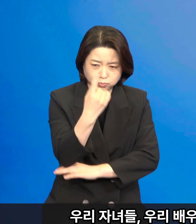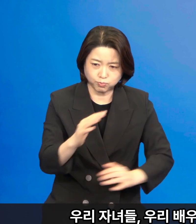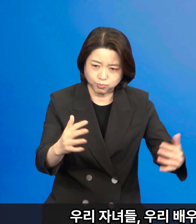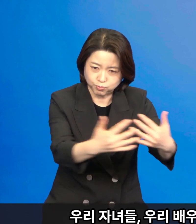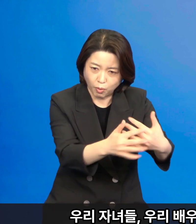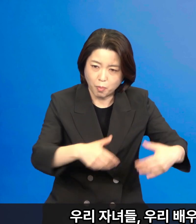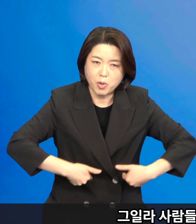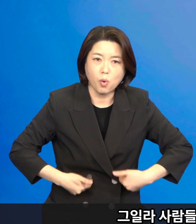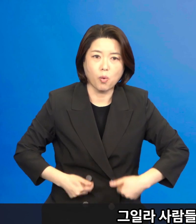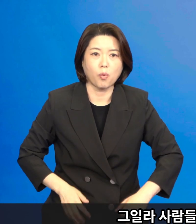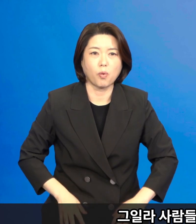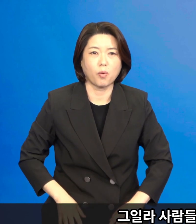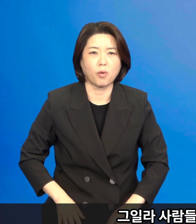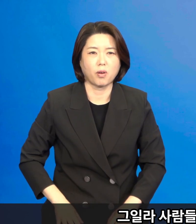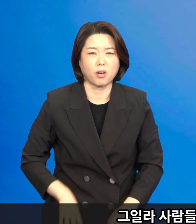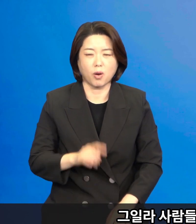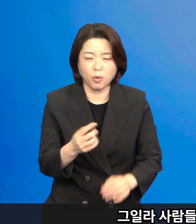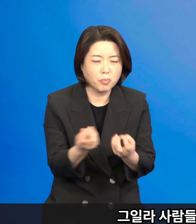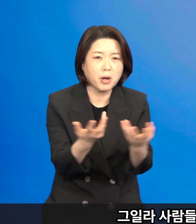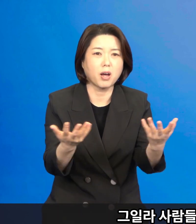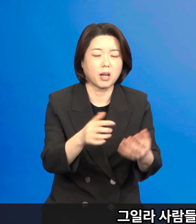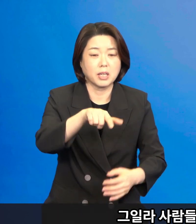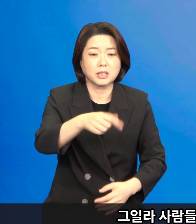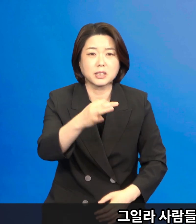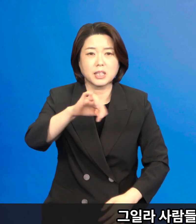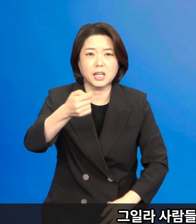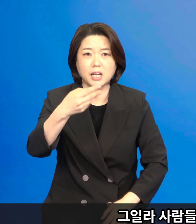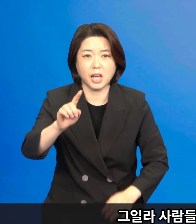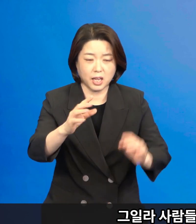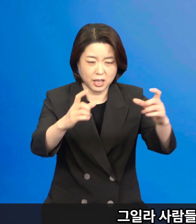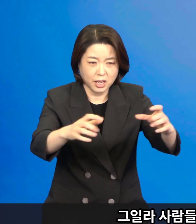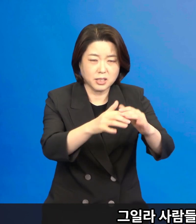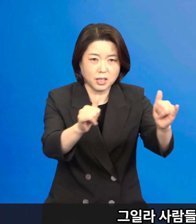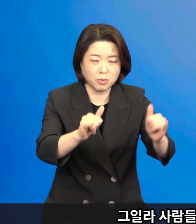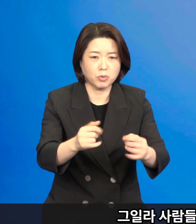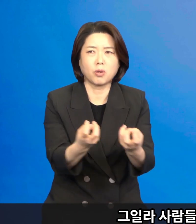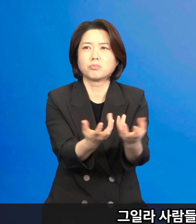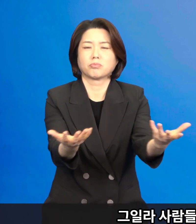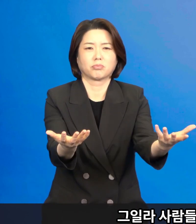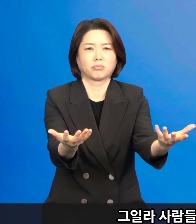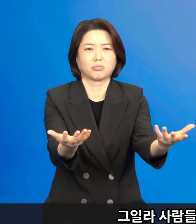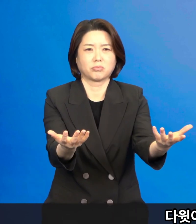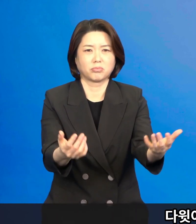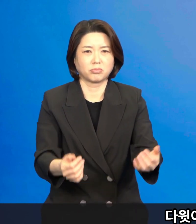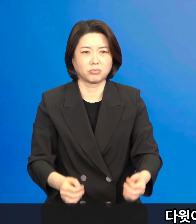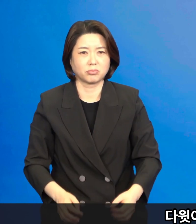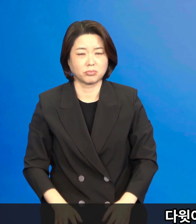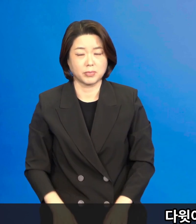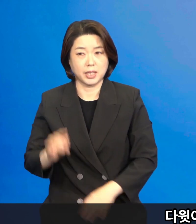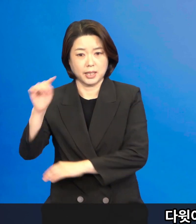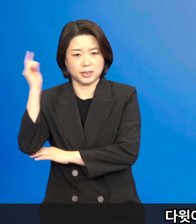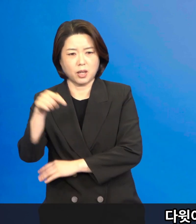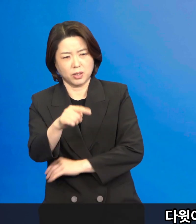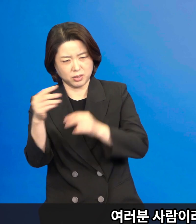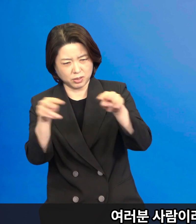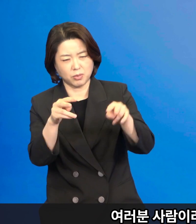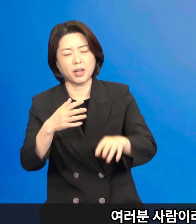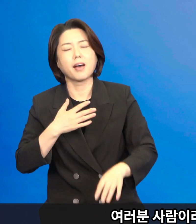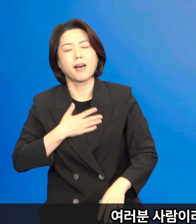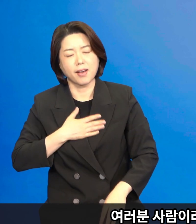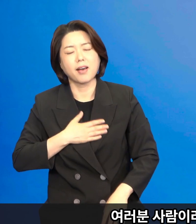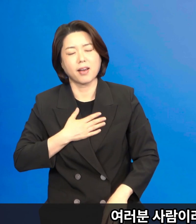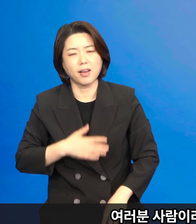않겠어? 여러분, 그러니까 그일라 사람들도 어쩔 수가 없는 거예요. 다윗이 그걸 아는 거죠.